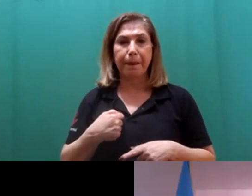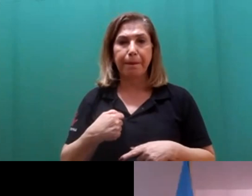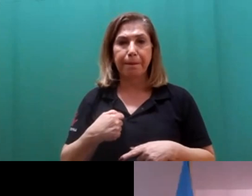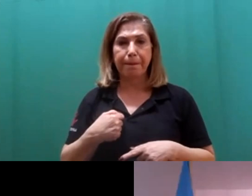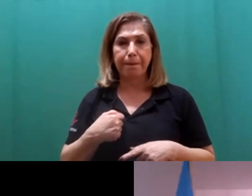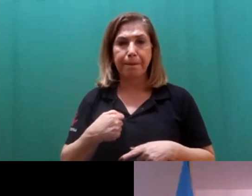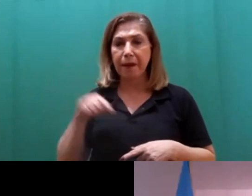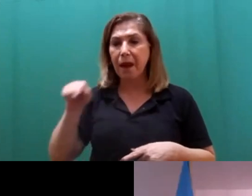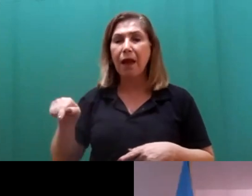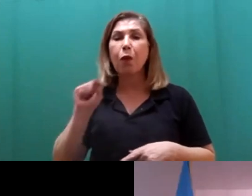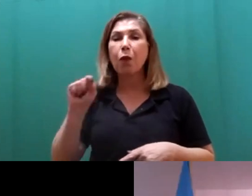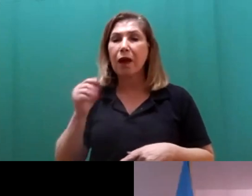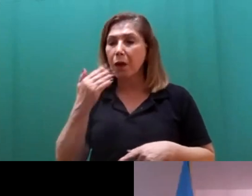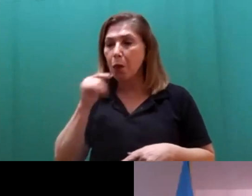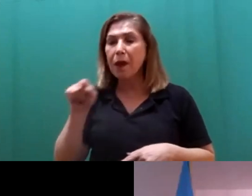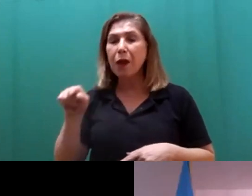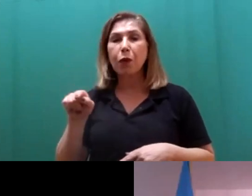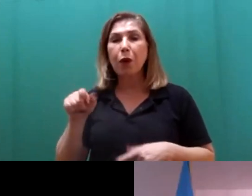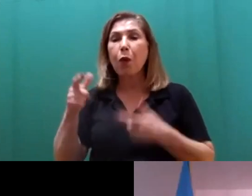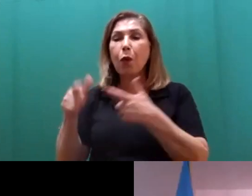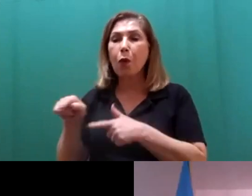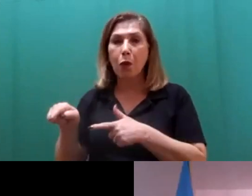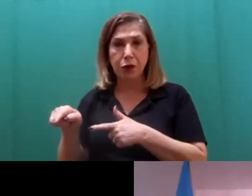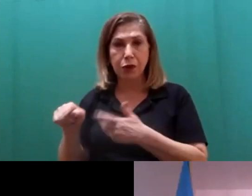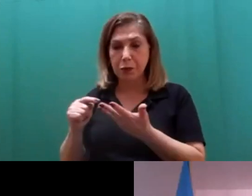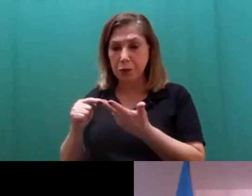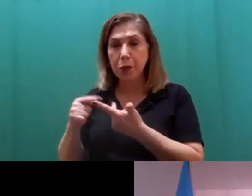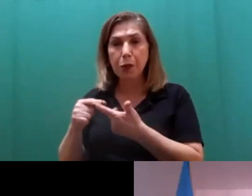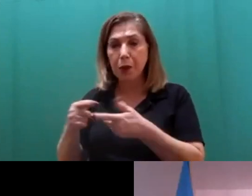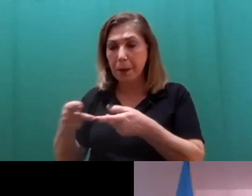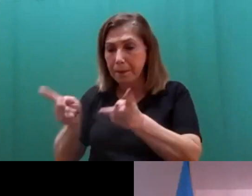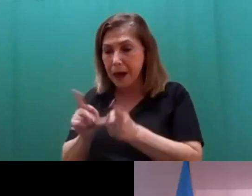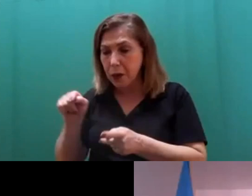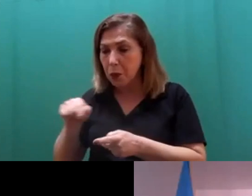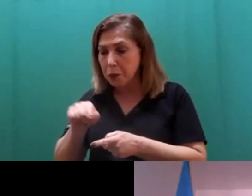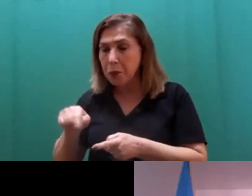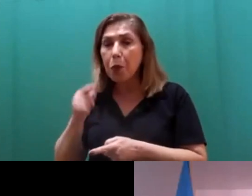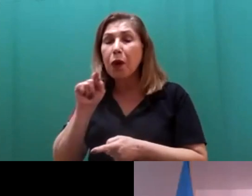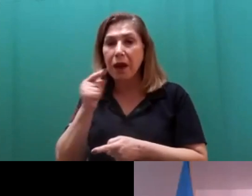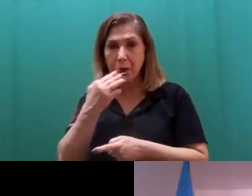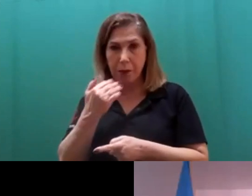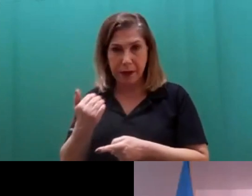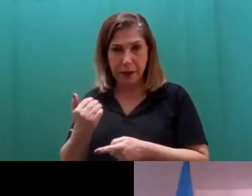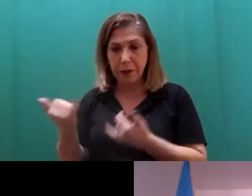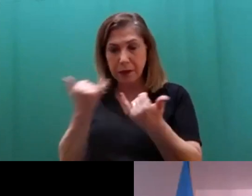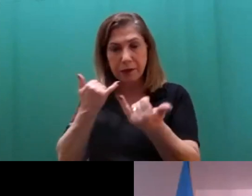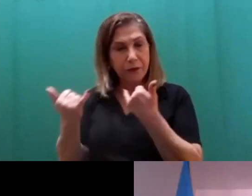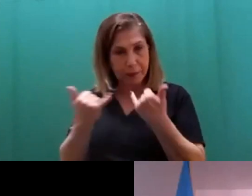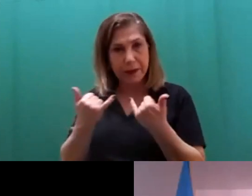que alimentos está comendo ou que alimentos estão em seu prato, sim? E também informação